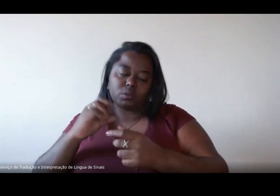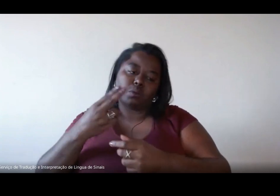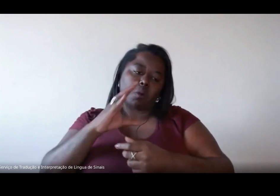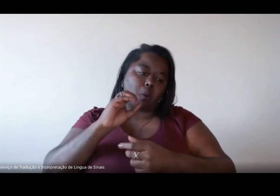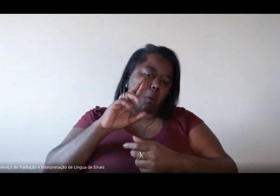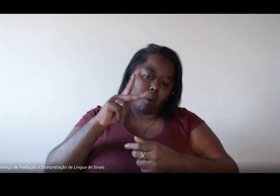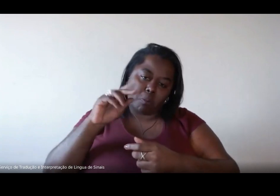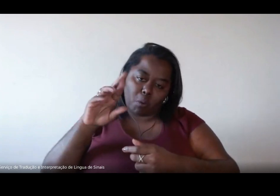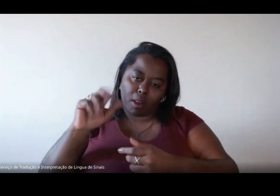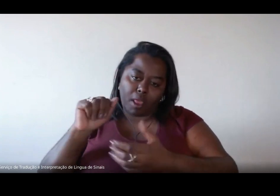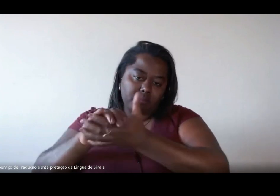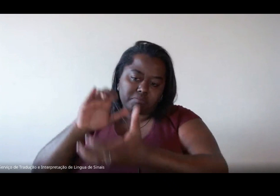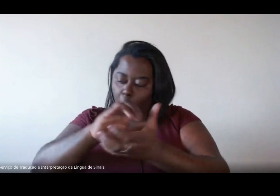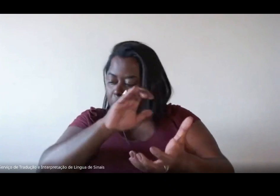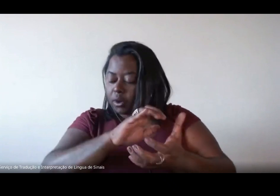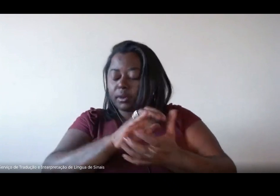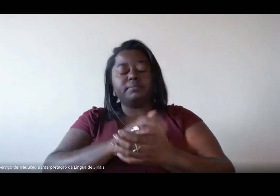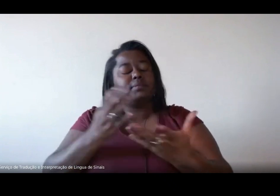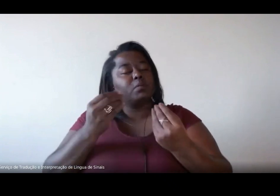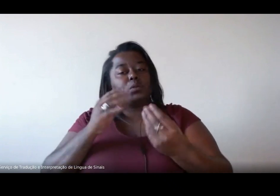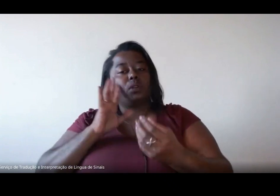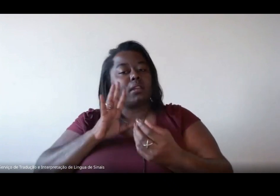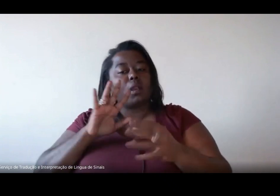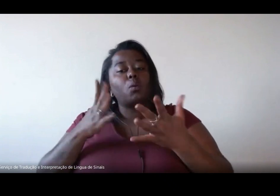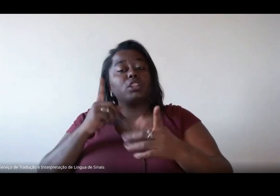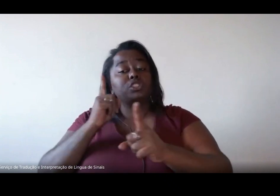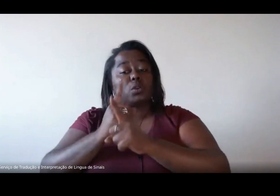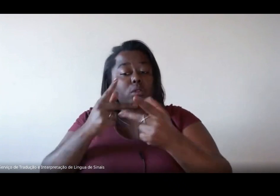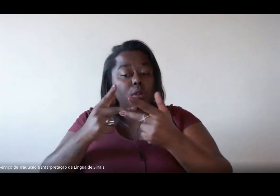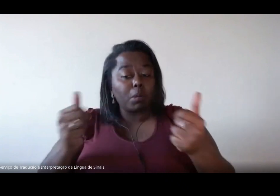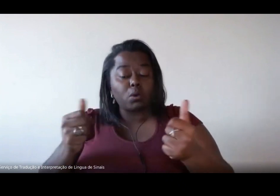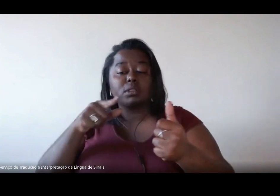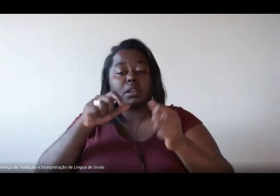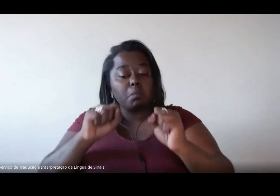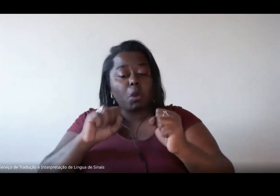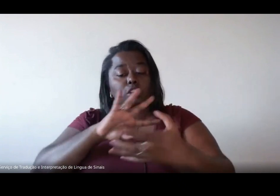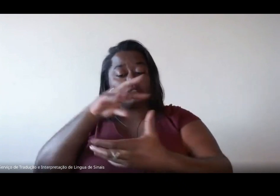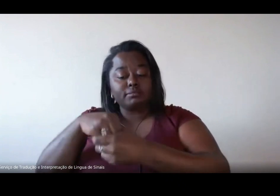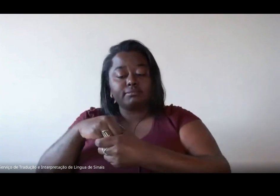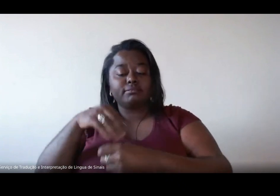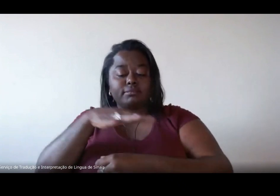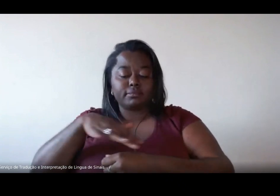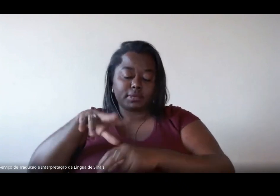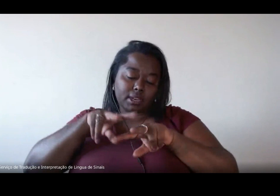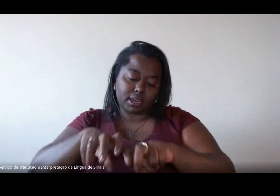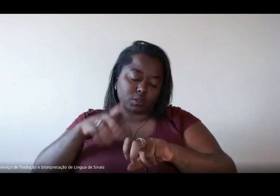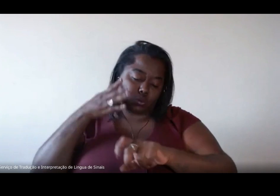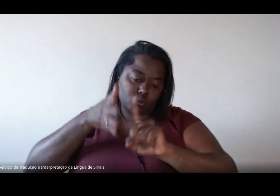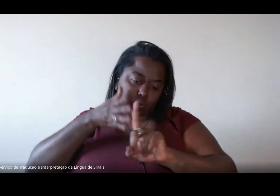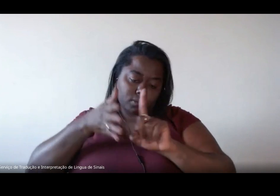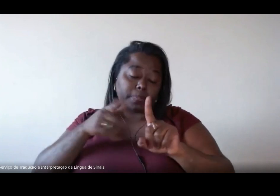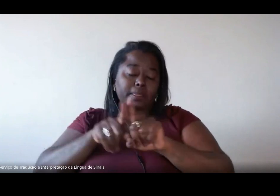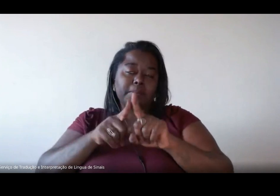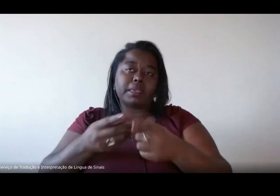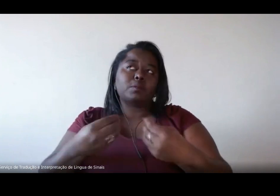acho sempre legal quando a gente encontra uma nova coisa que possa ser aplicada à análise do